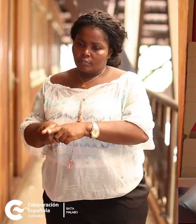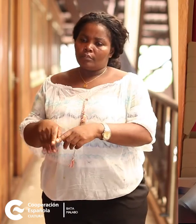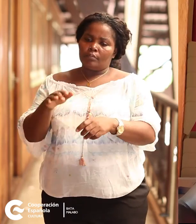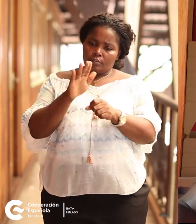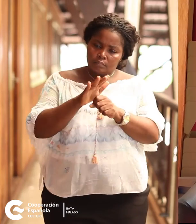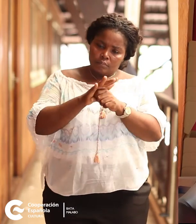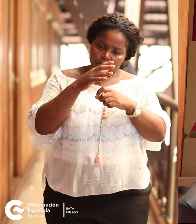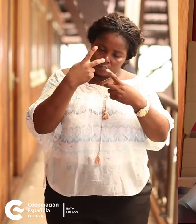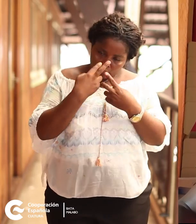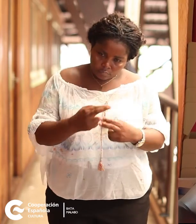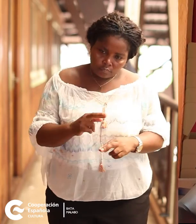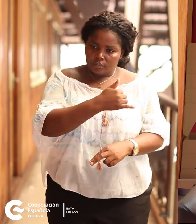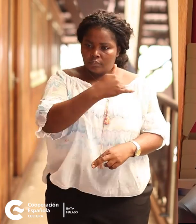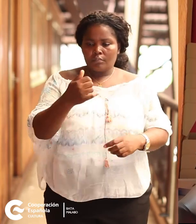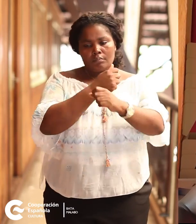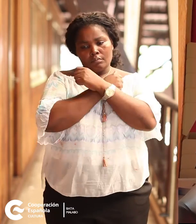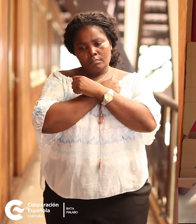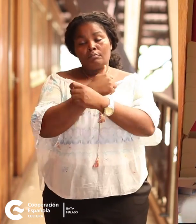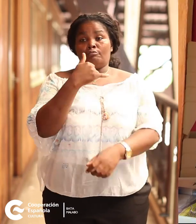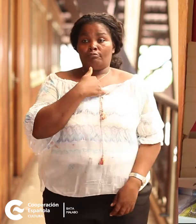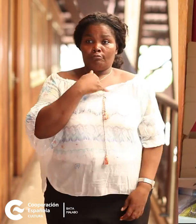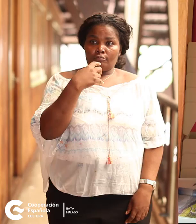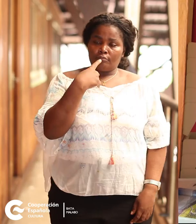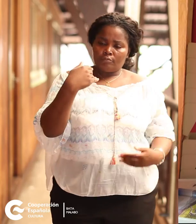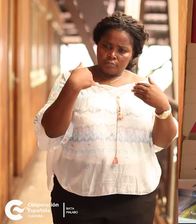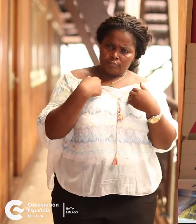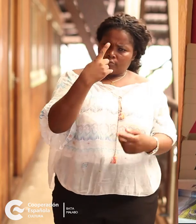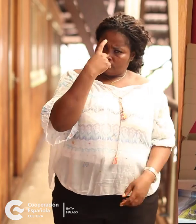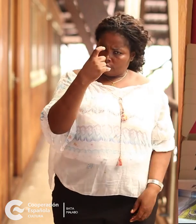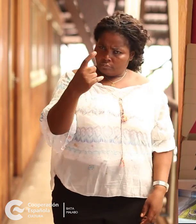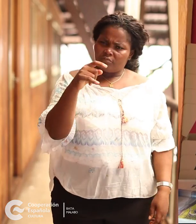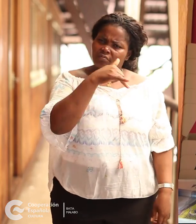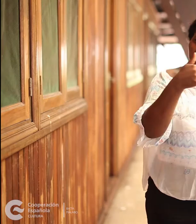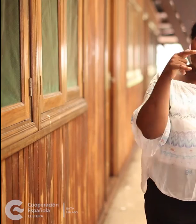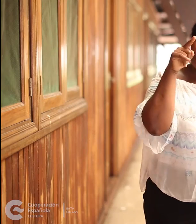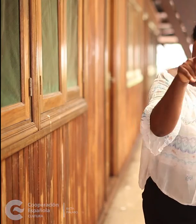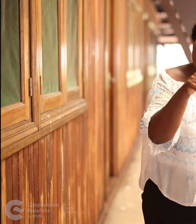con mucho respeto y amor. Yo tengo un sueño. ¿Y tú?